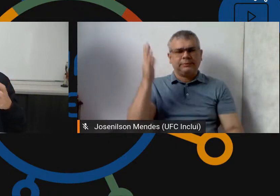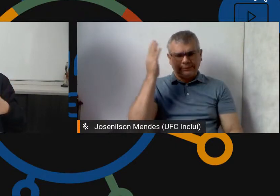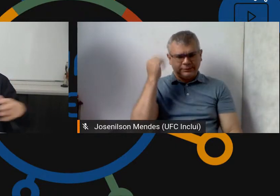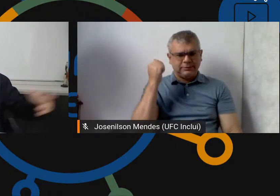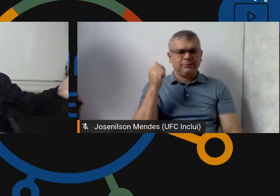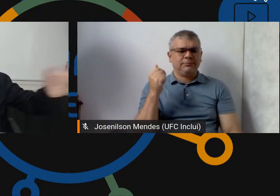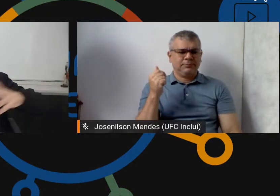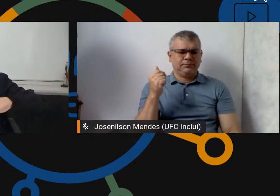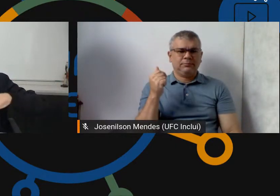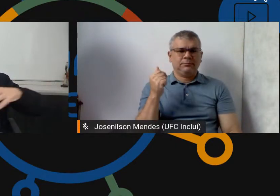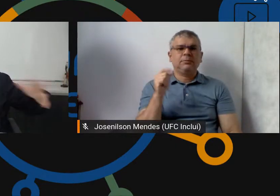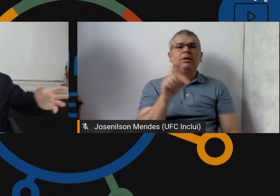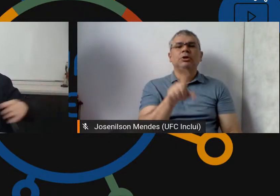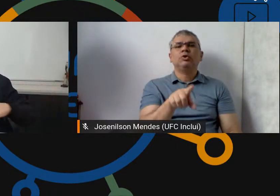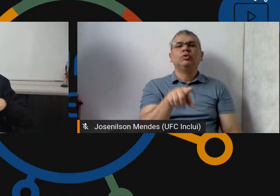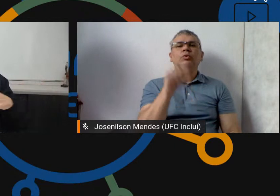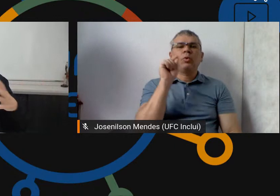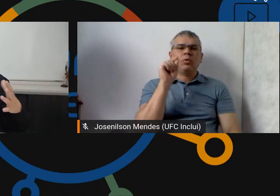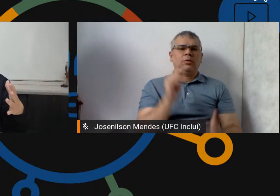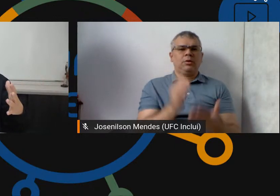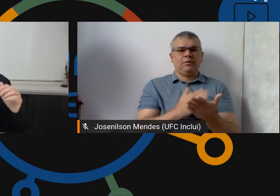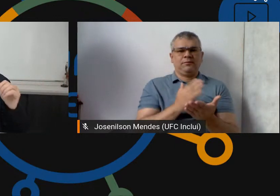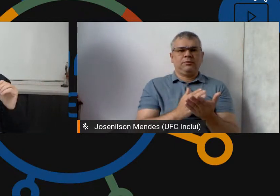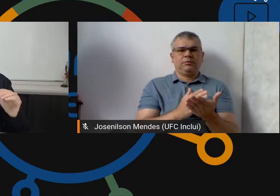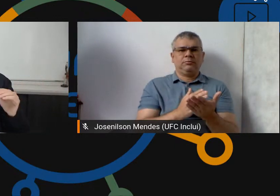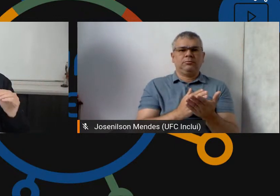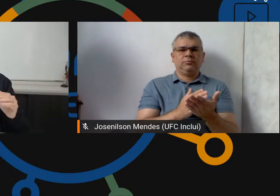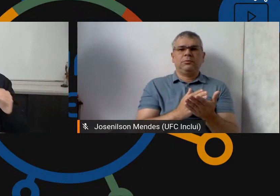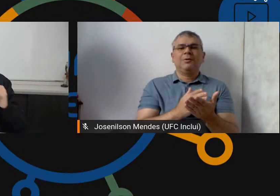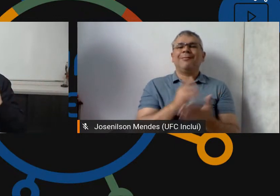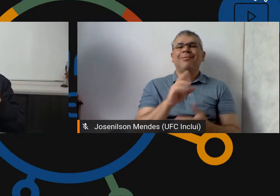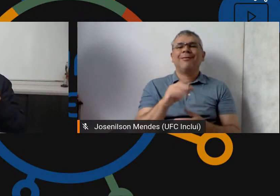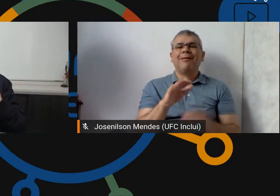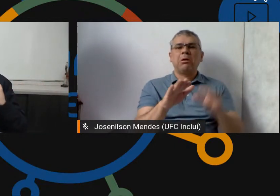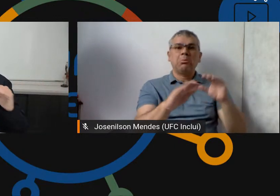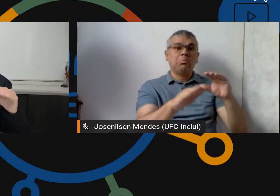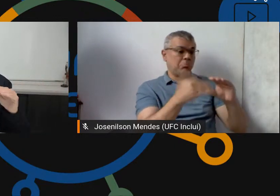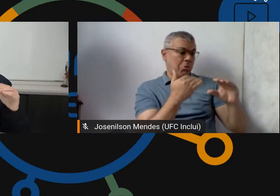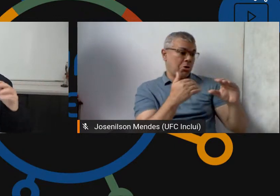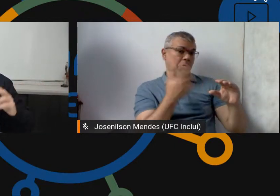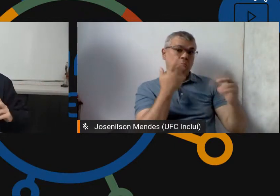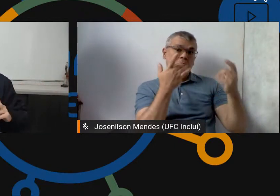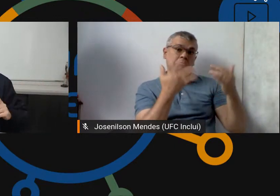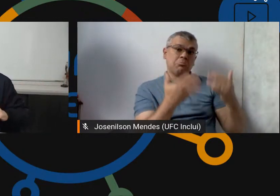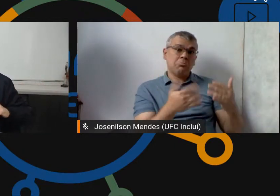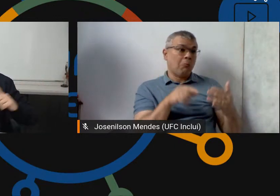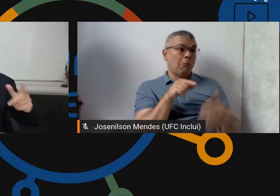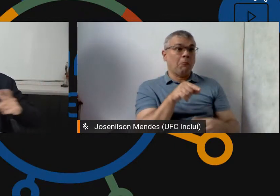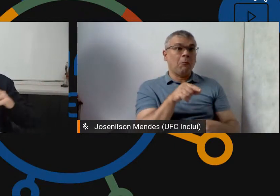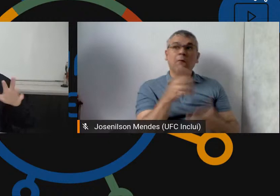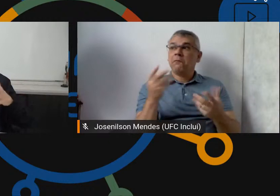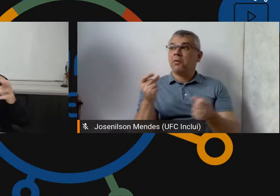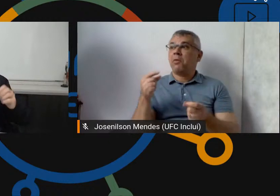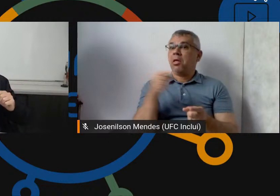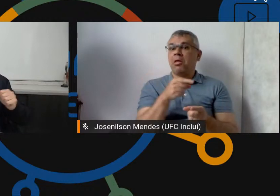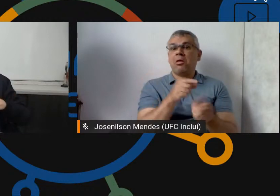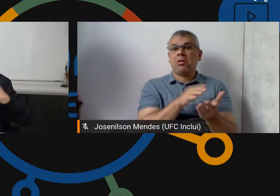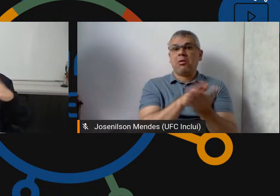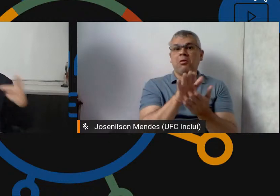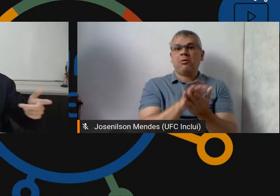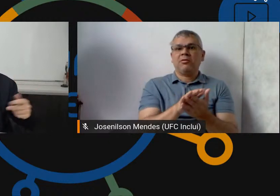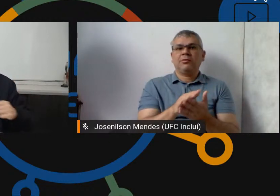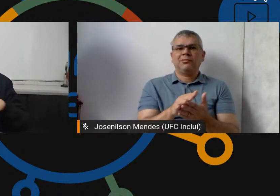ah, apareceu um e-mail falando de uma revista, vamos publicar nela? Não, nós temos muito vício aqui de vamos achar uma revistinha mais ou